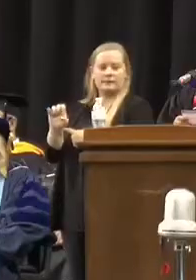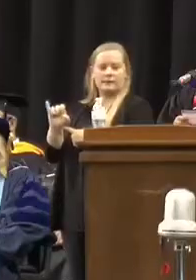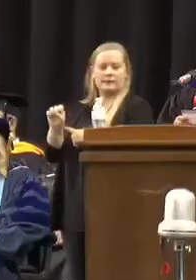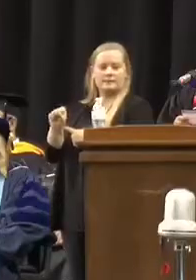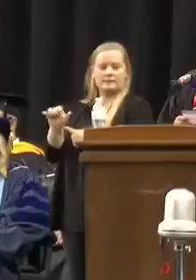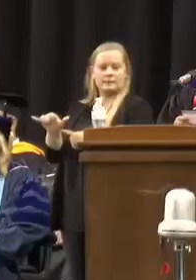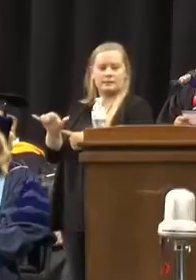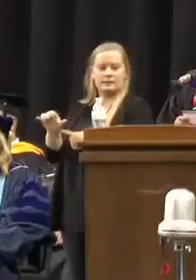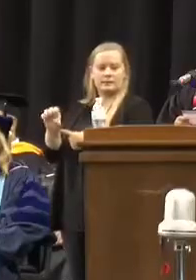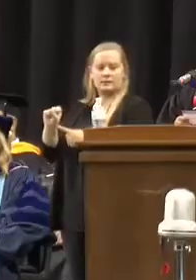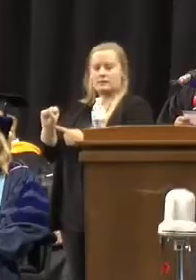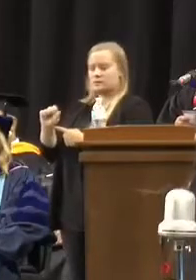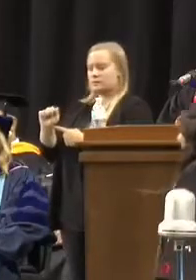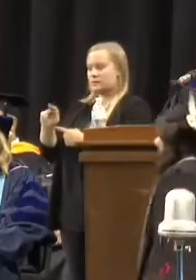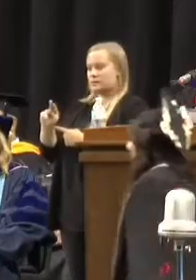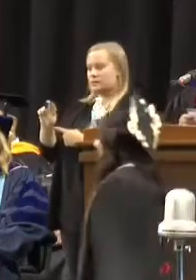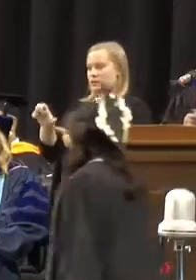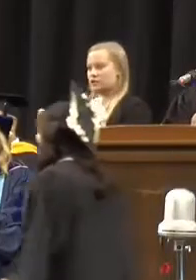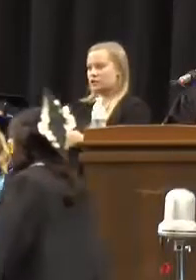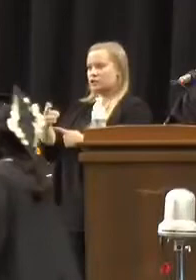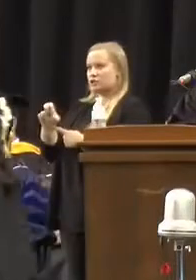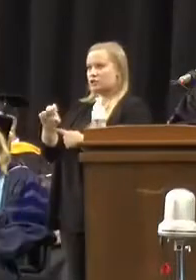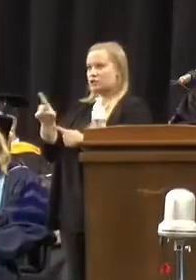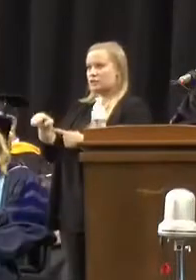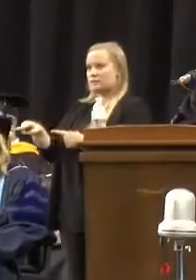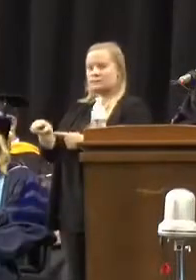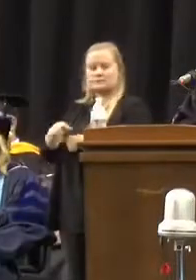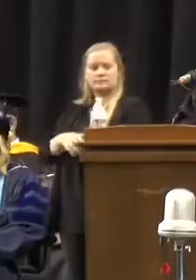Daisy Estrella Sanchez.